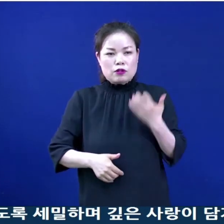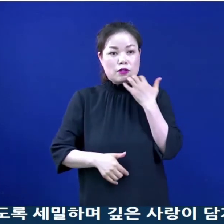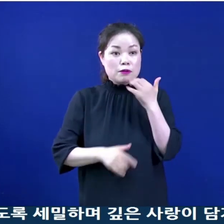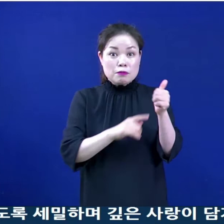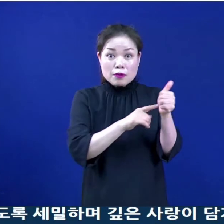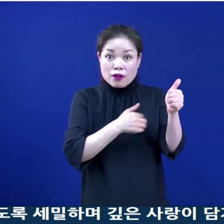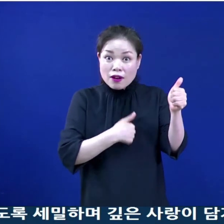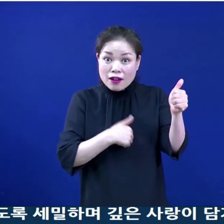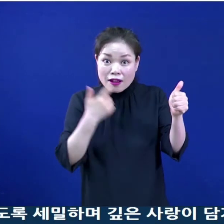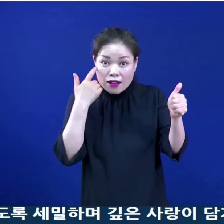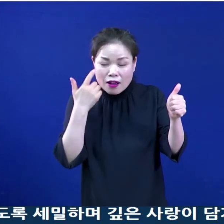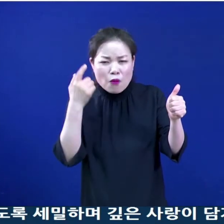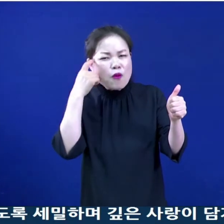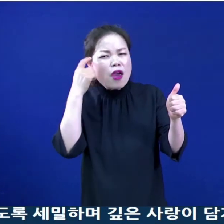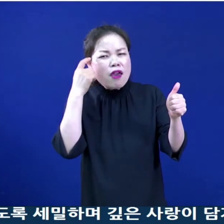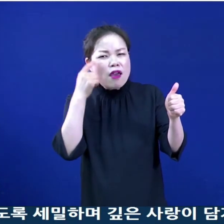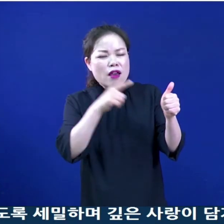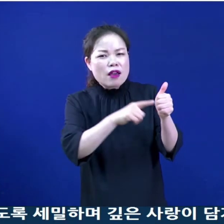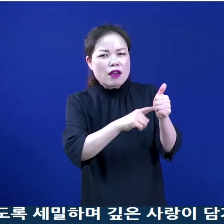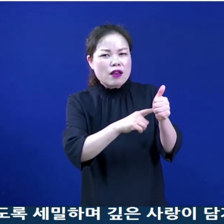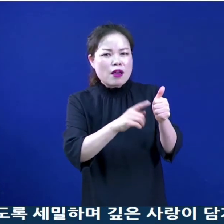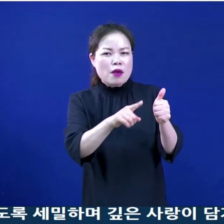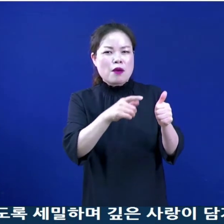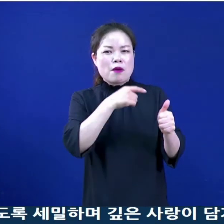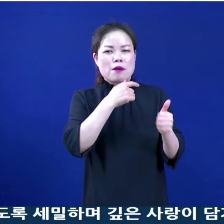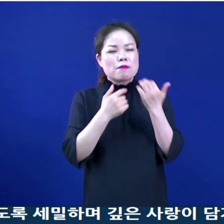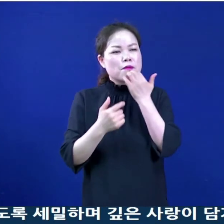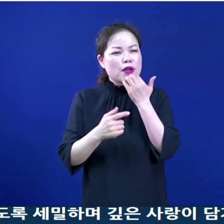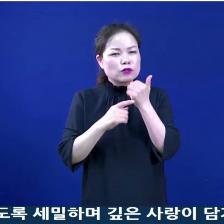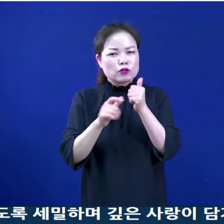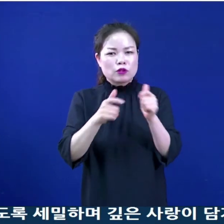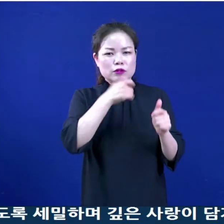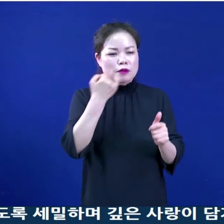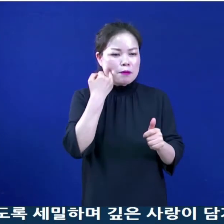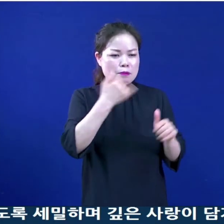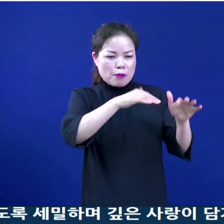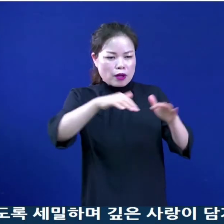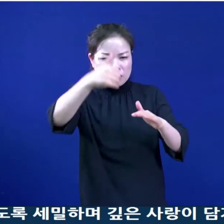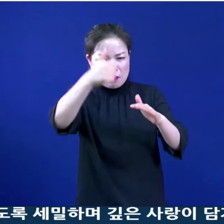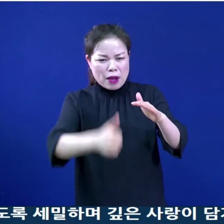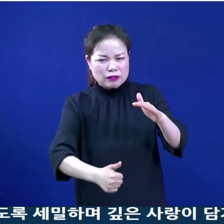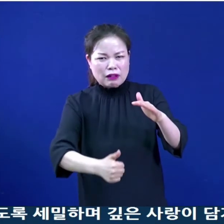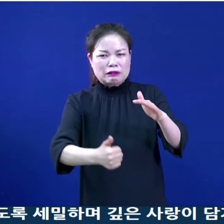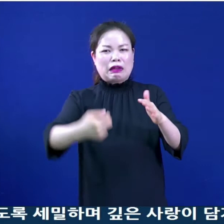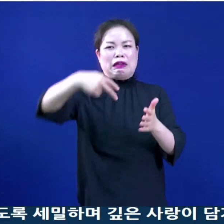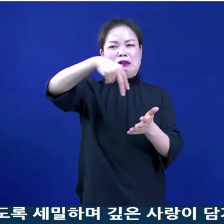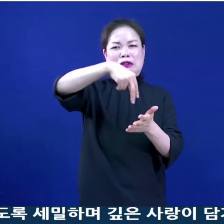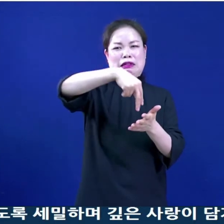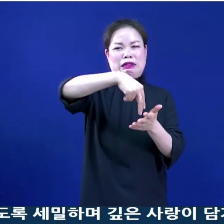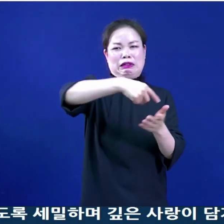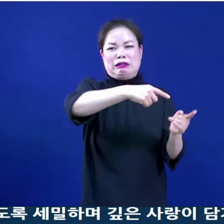이유 아시겠죠? 베드로는 물속에 들어갔다 나왔습니다. 그렇기 때문에 누구보다도 추웠습니다.